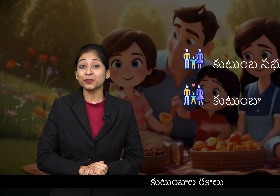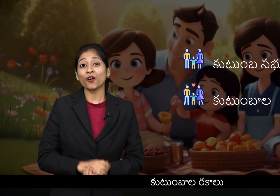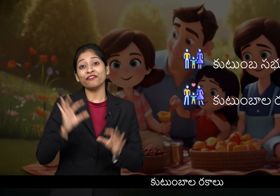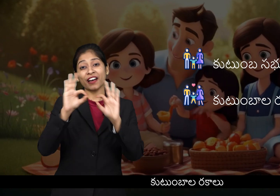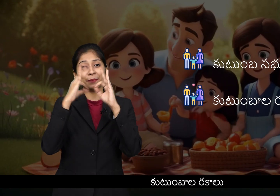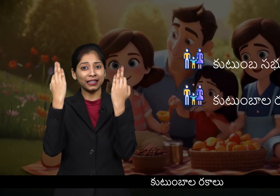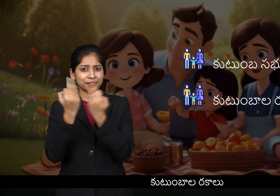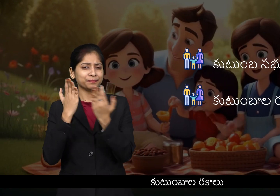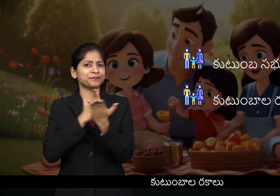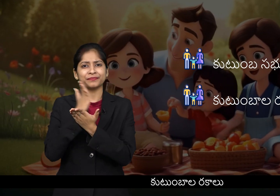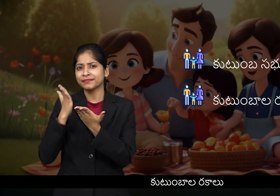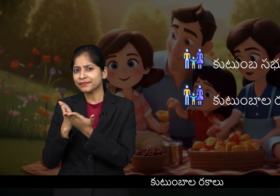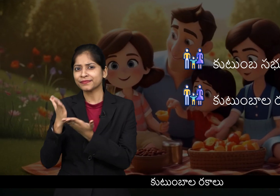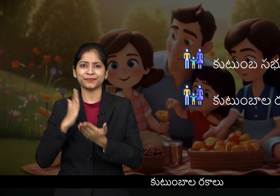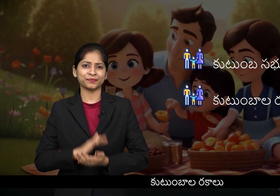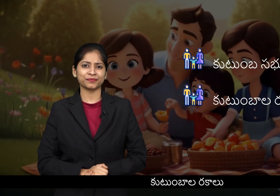కుటుంబాల రకాలు.